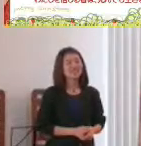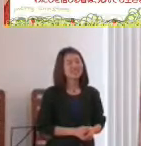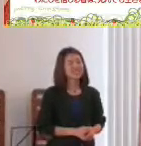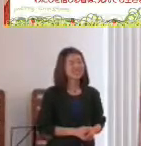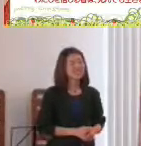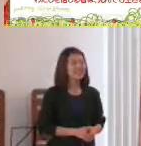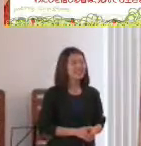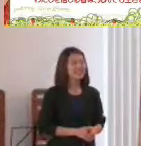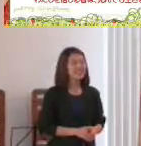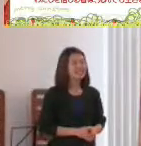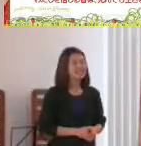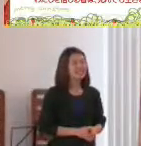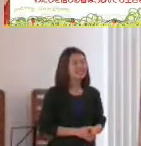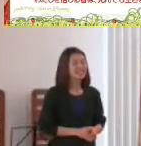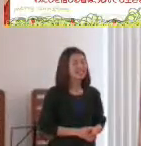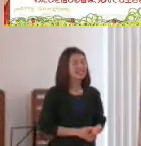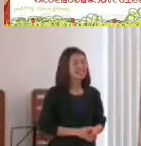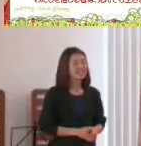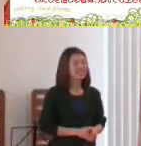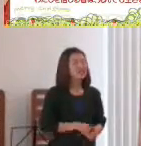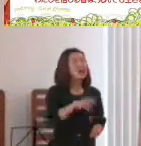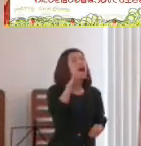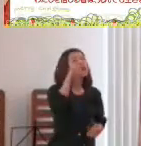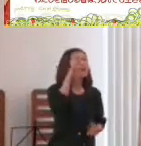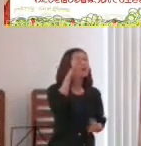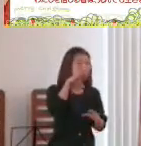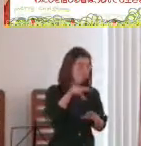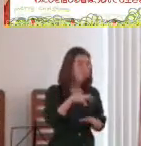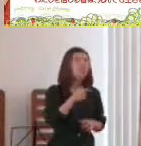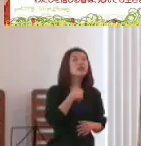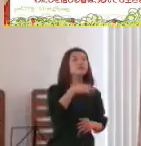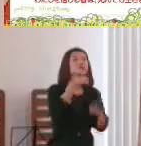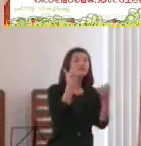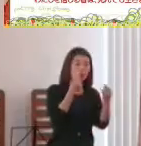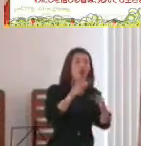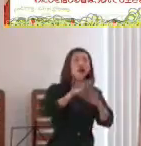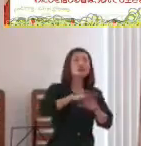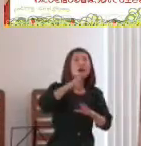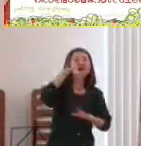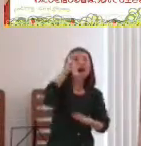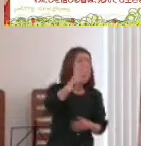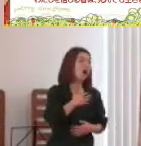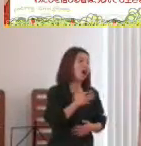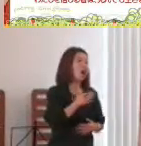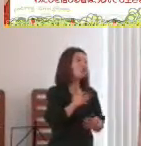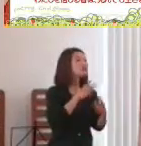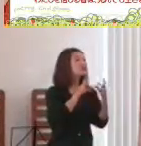でもまあ知ったことじゃないですよね。もう神様のところ行ってるわけですから、安心して死ねる。なぜか